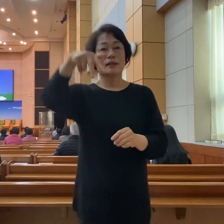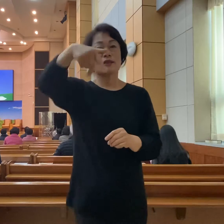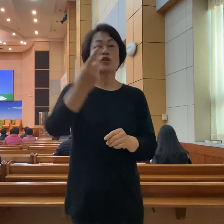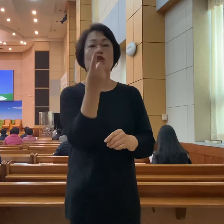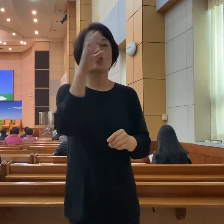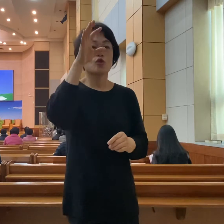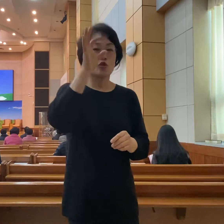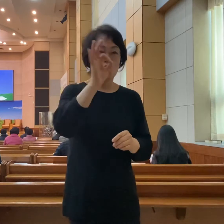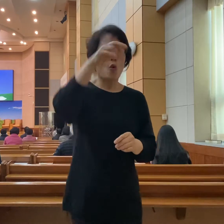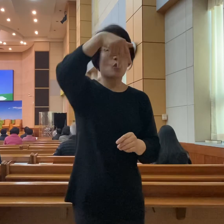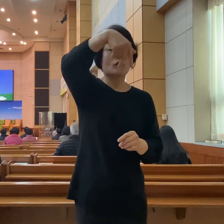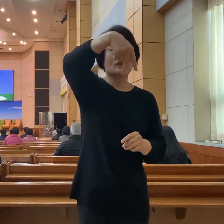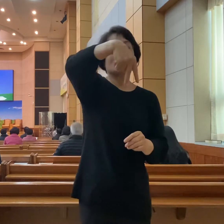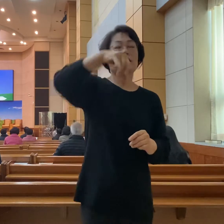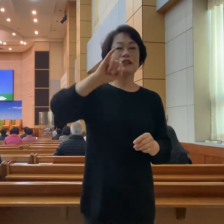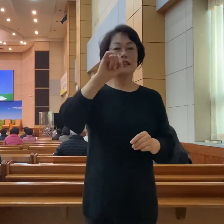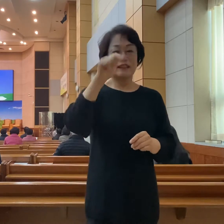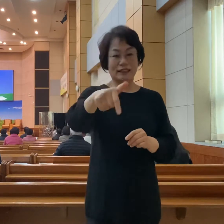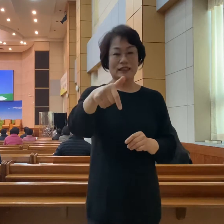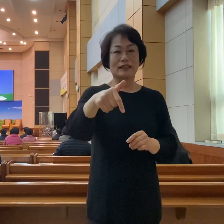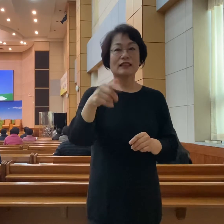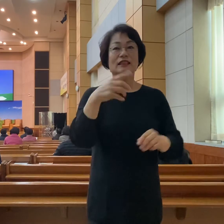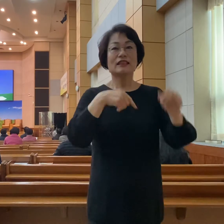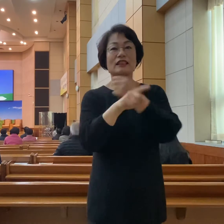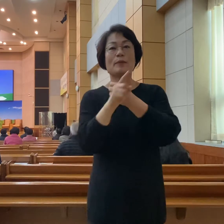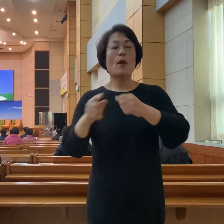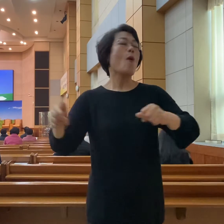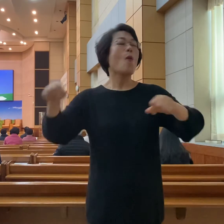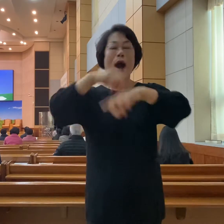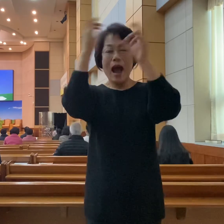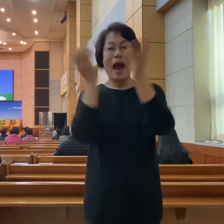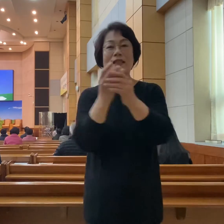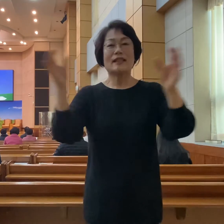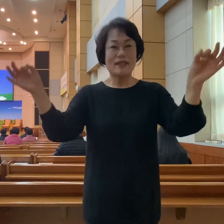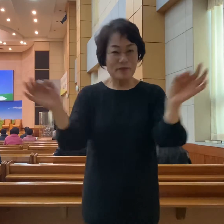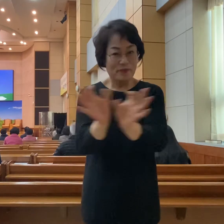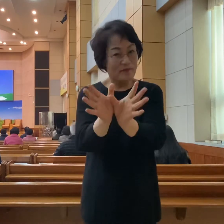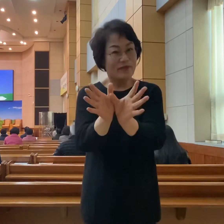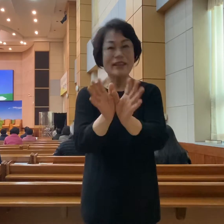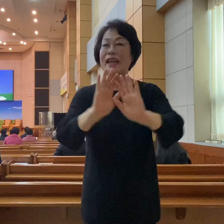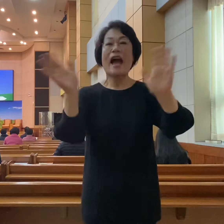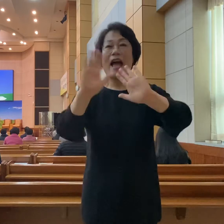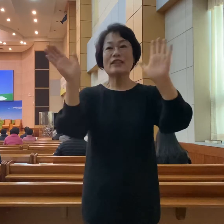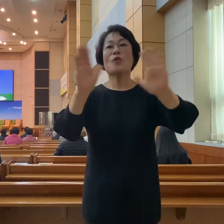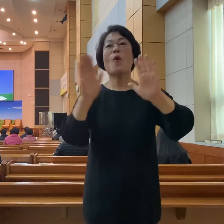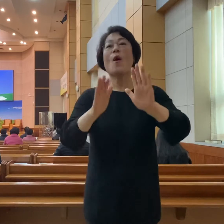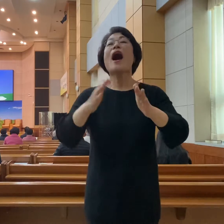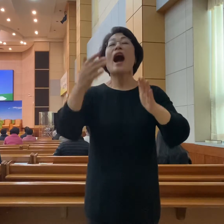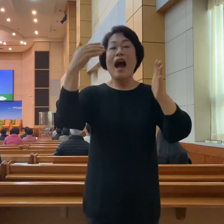면역 형성되어서 그런 대로 살아갈 수 있다. 이렇게 말하는